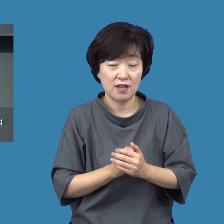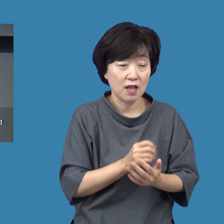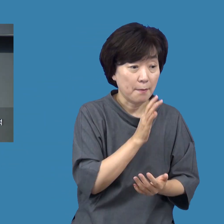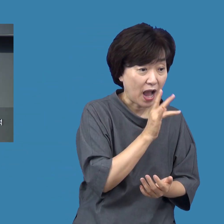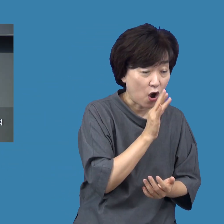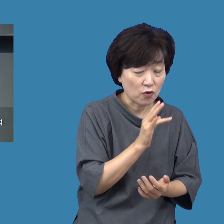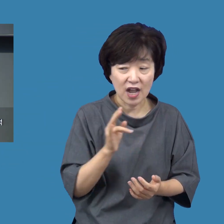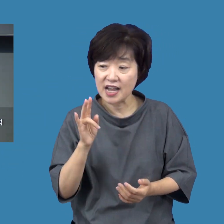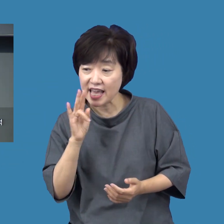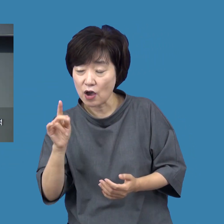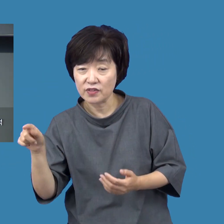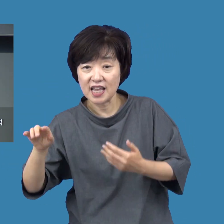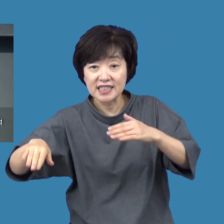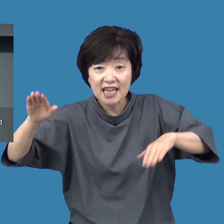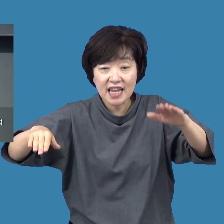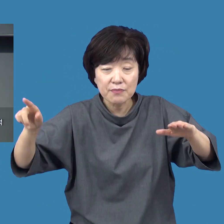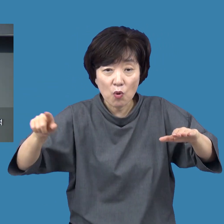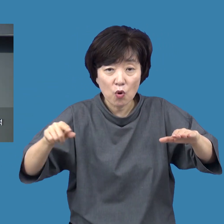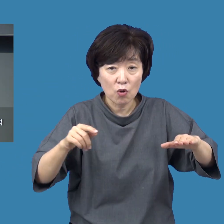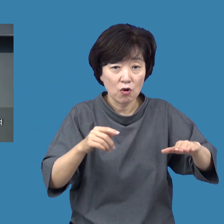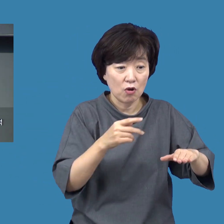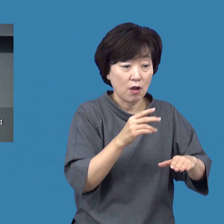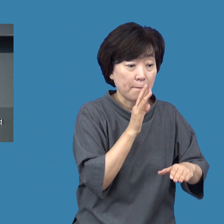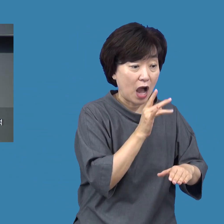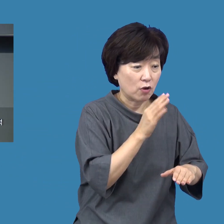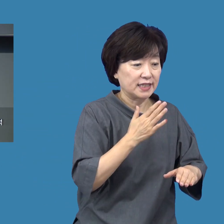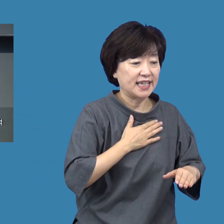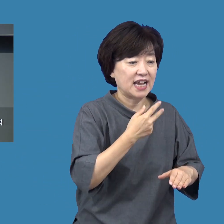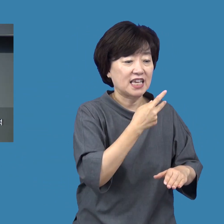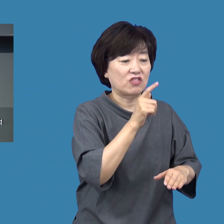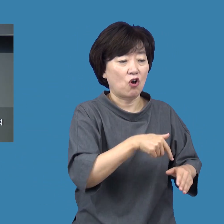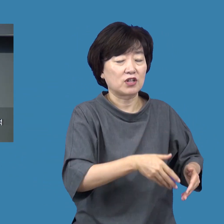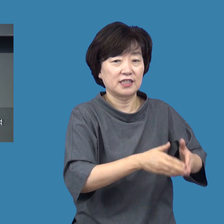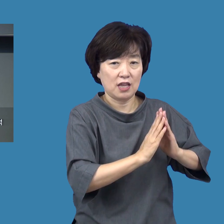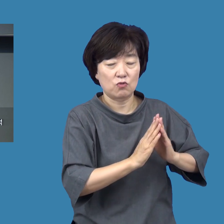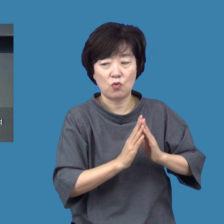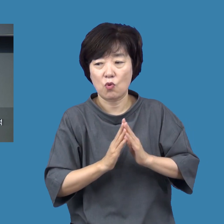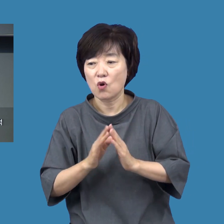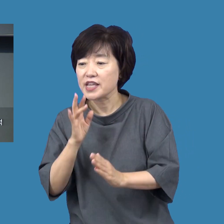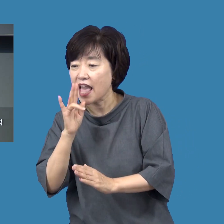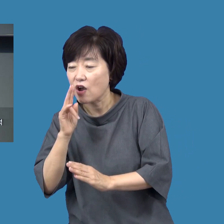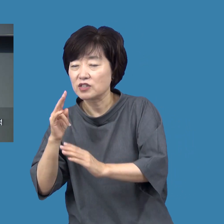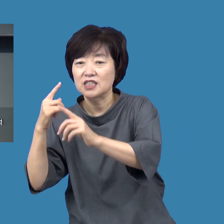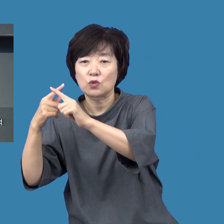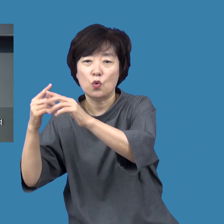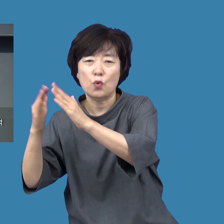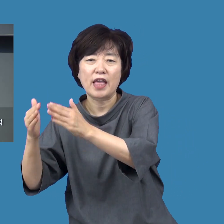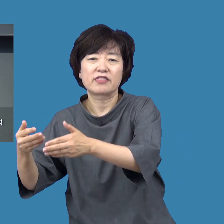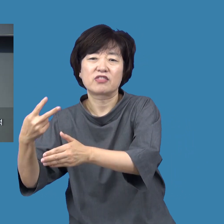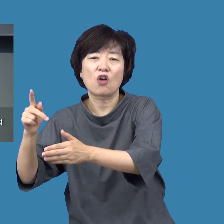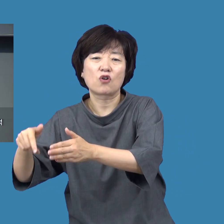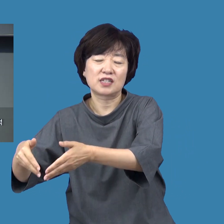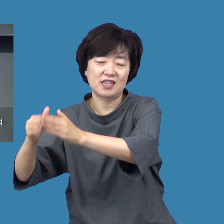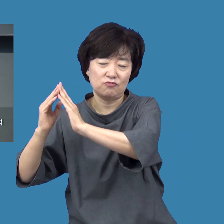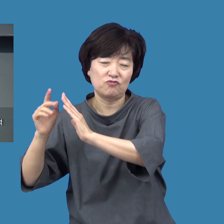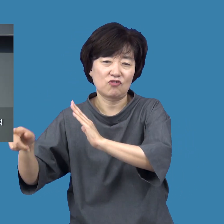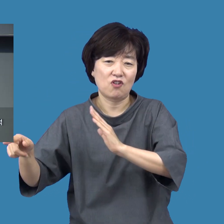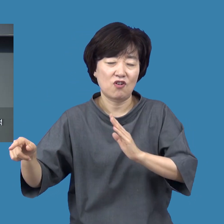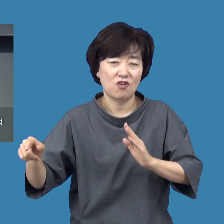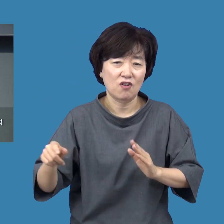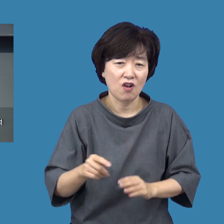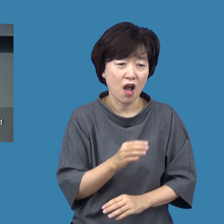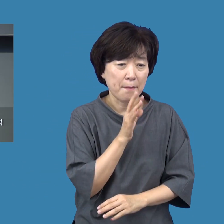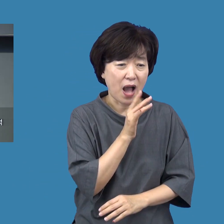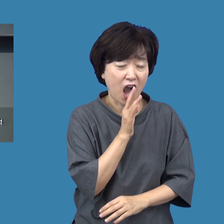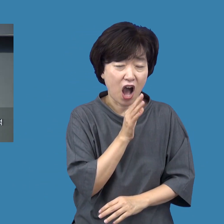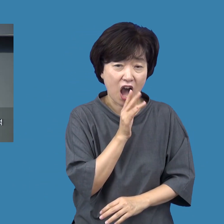뭐냐면 방언은 자기의 덕을 세우고 예언은 교회의 덕을 세우는 거예요. 자, 무슨 말이냐면 방언을 하게